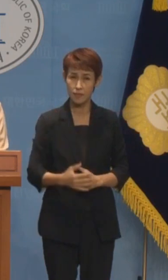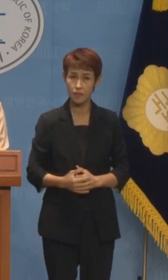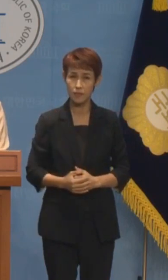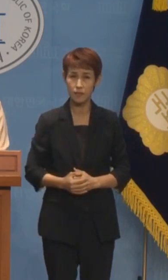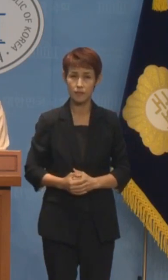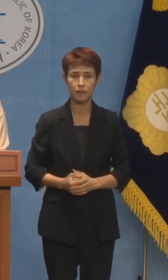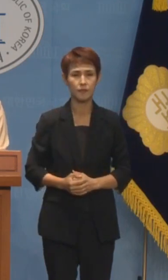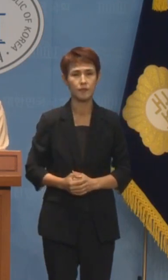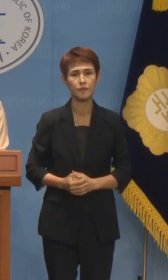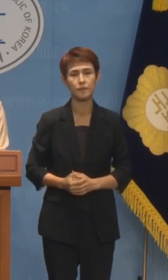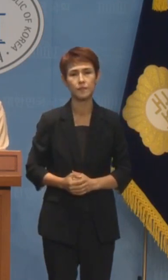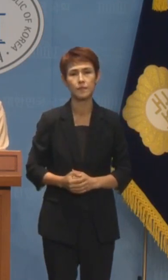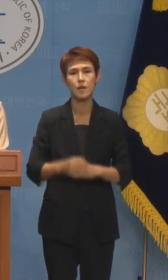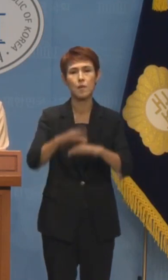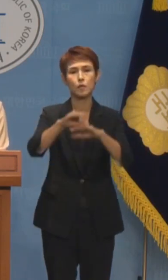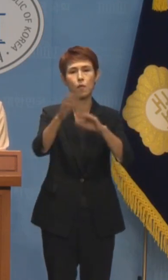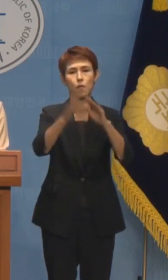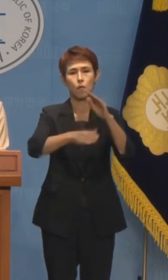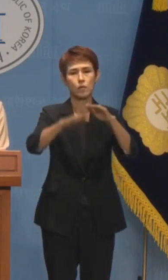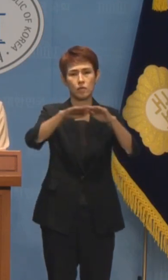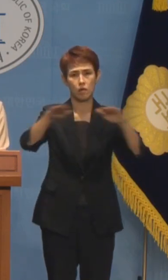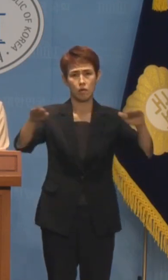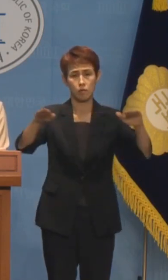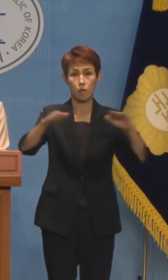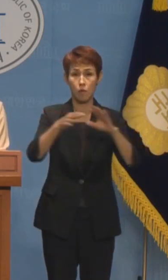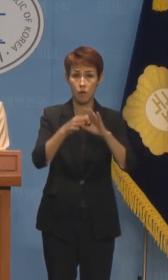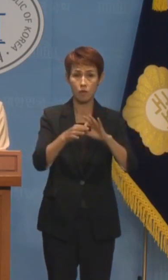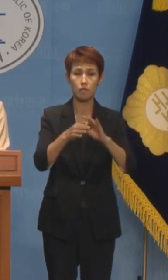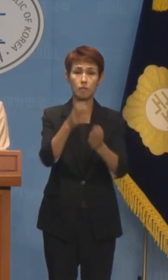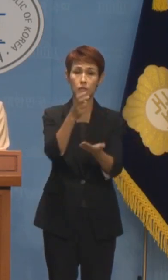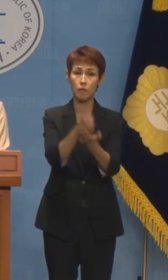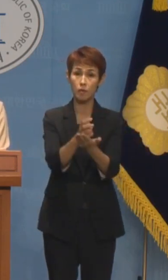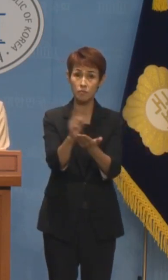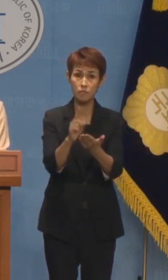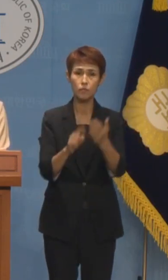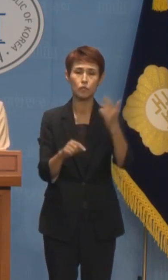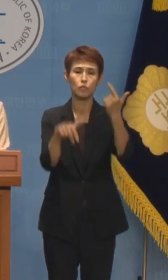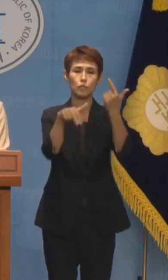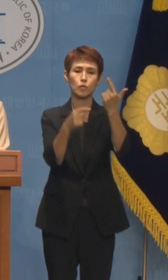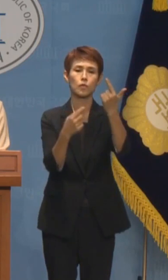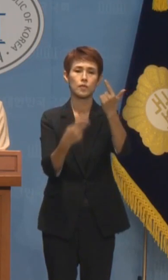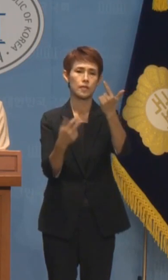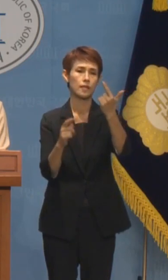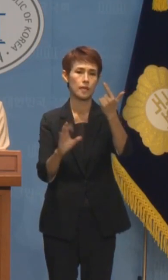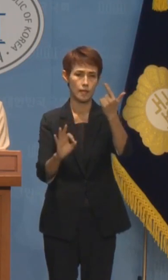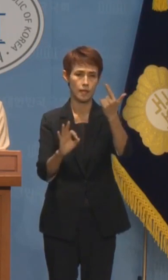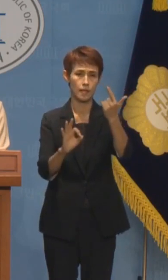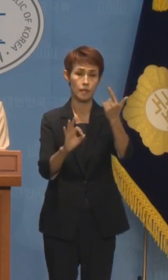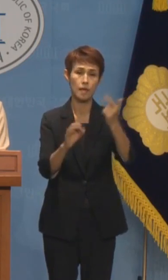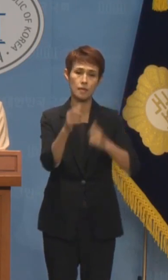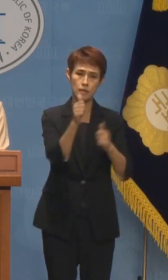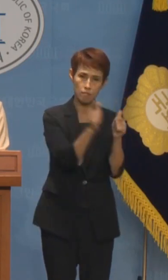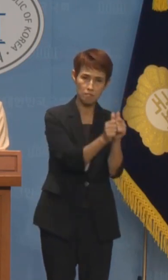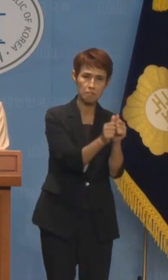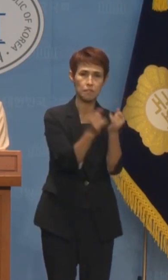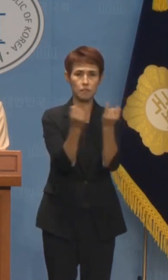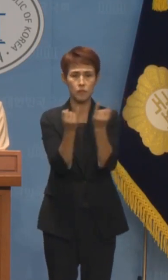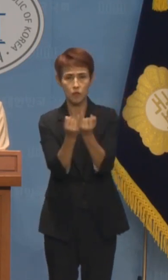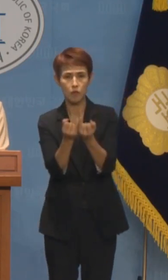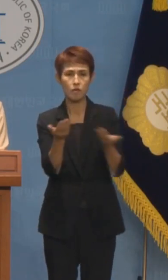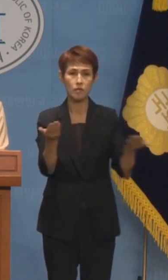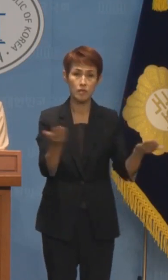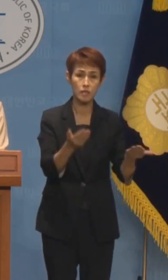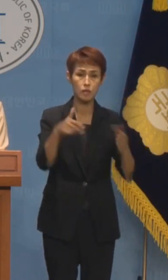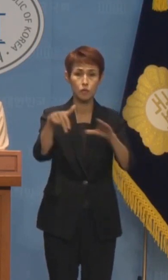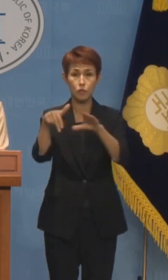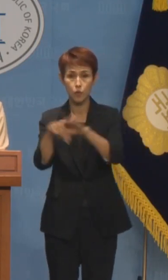겁니까 방송의 공정성과 공익성에 관한 방송법은 6조 이항 성별 연령 직업